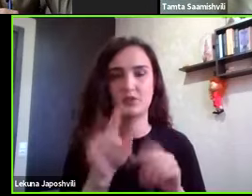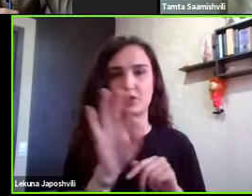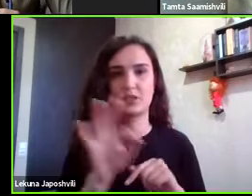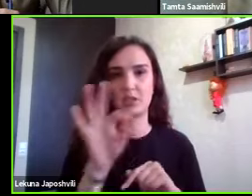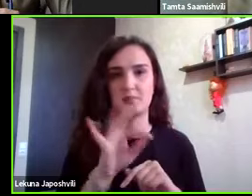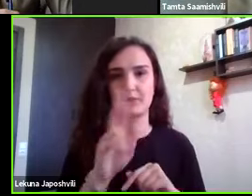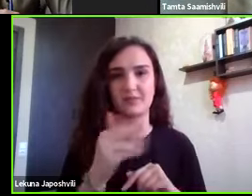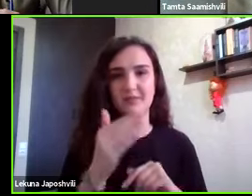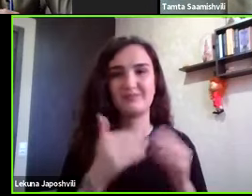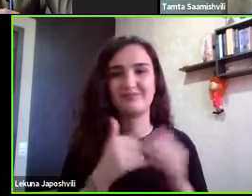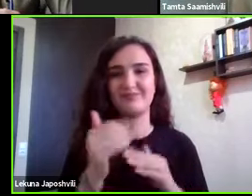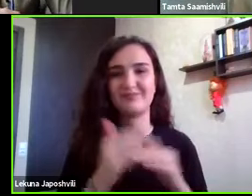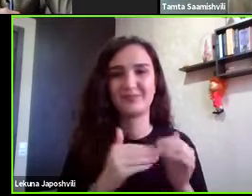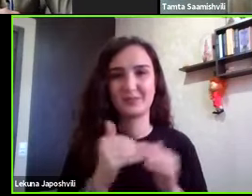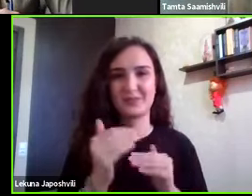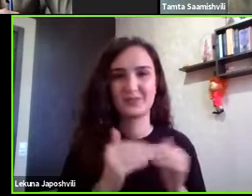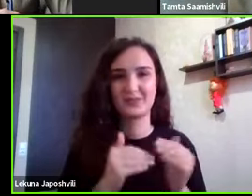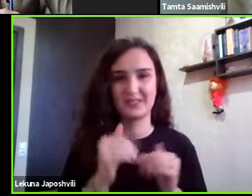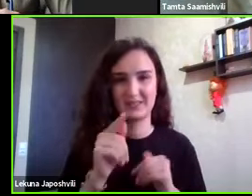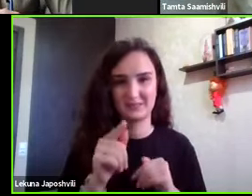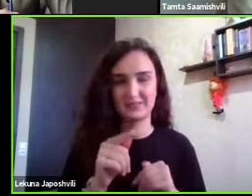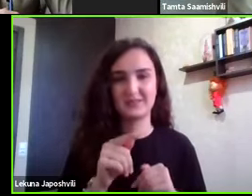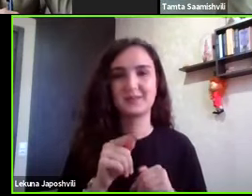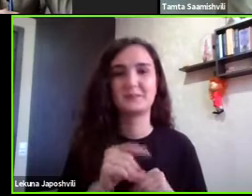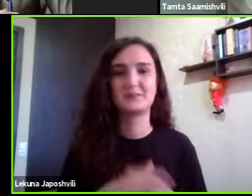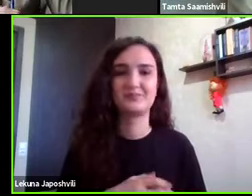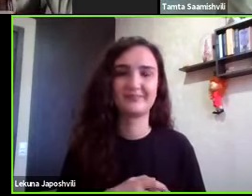თქვენს პროფესიონალიზმზე, გულისხმიერებაზე.